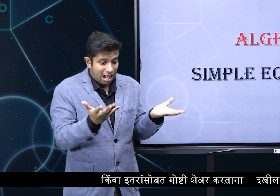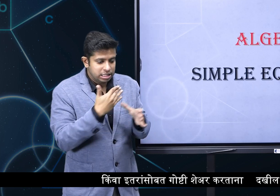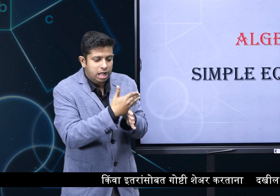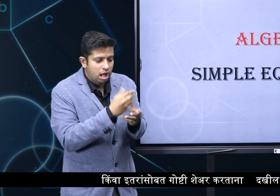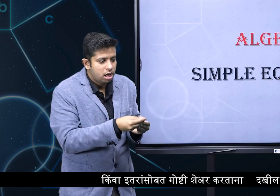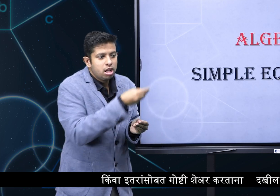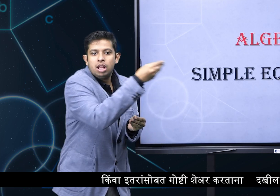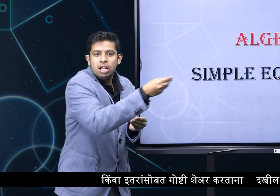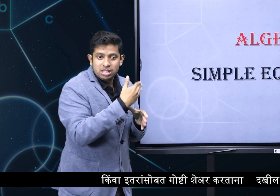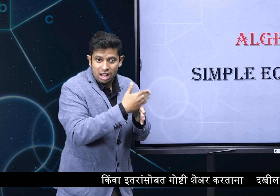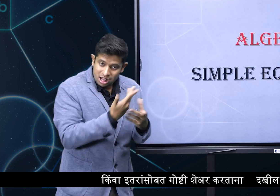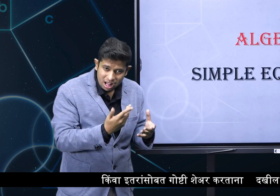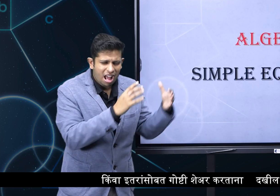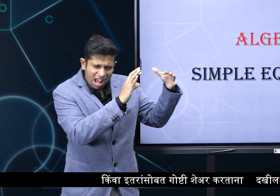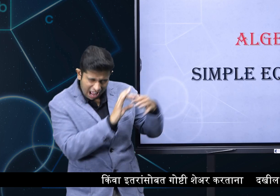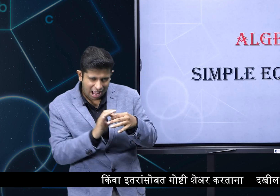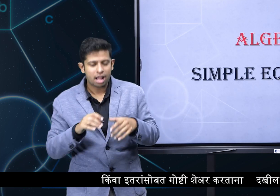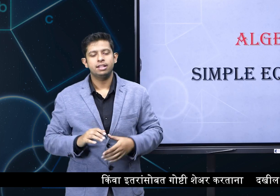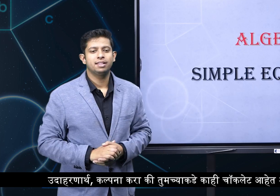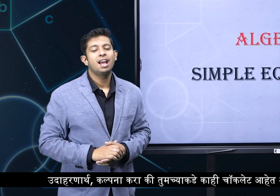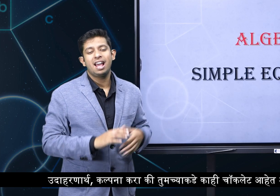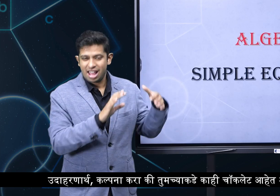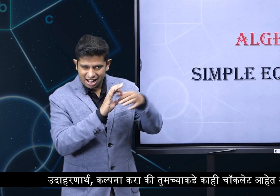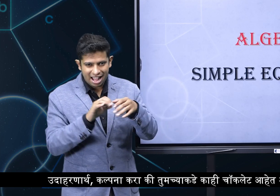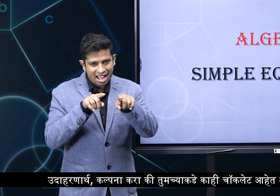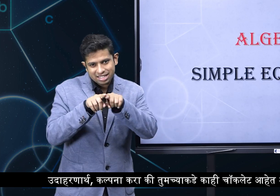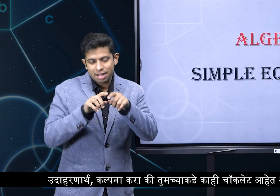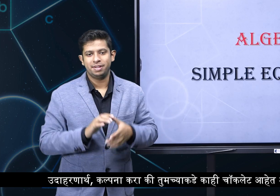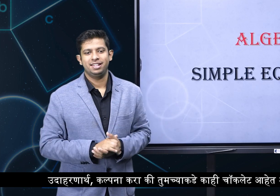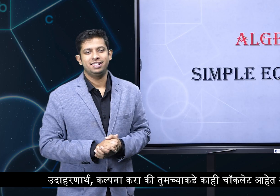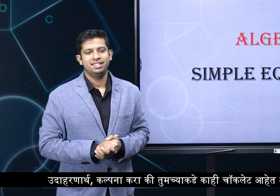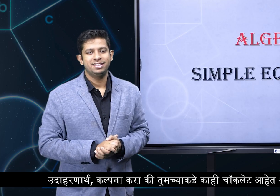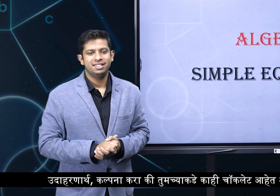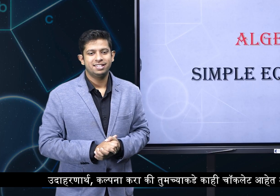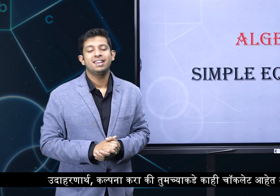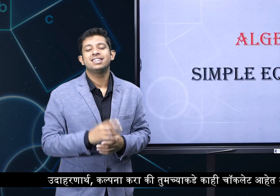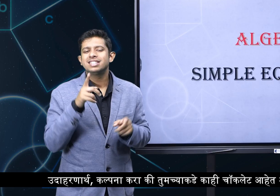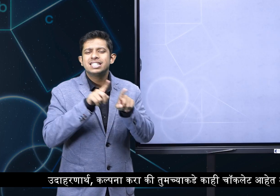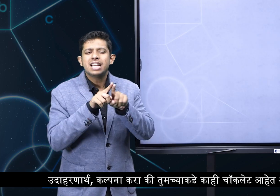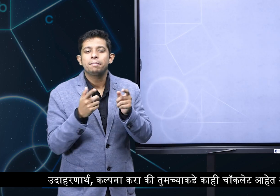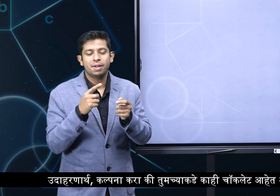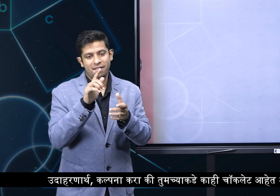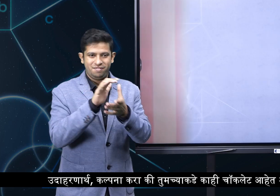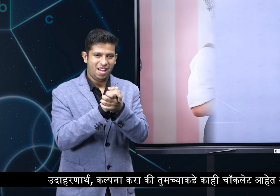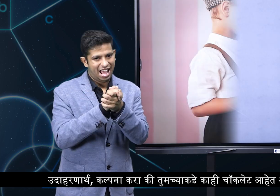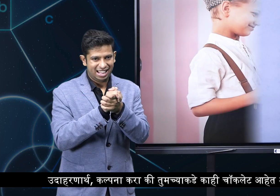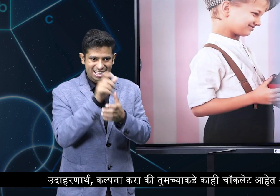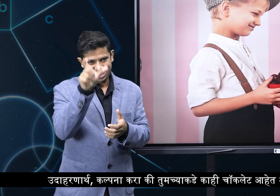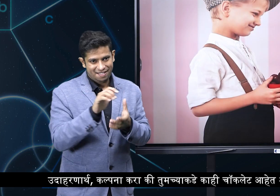सोबत गोष्टी करत असताना देखील हेही घडू शकते. उदाहरणार्थ, कल्पना करा की तुमच्याकडे काही चॉकलेट